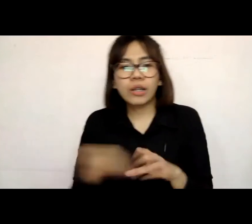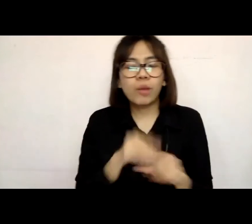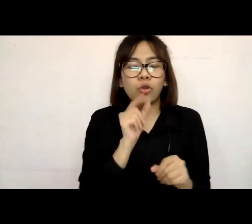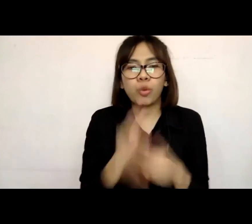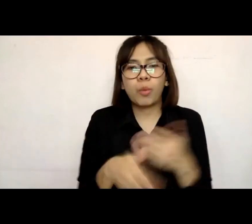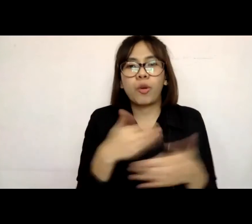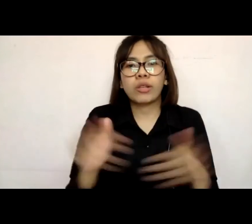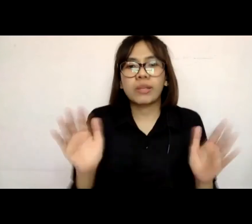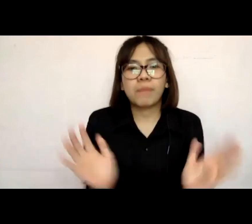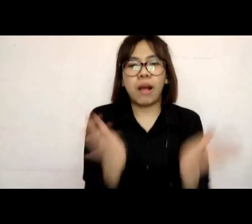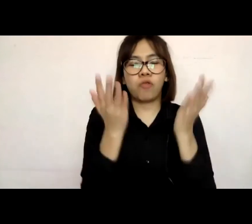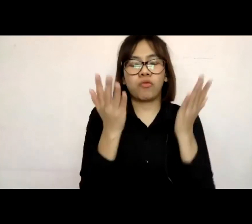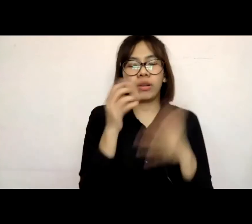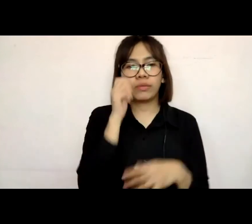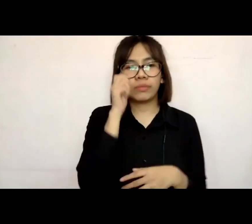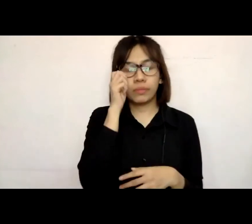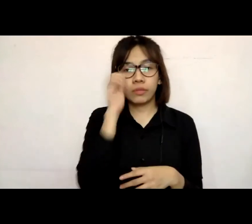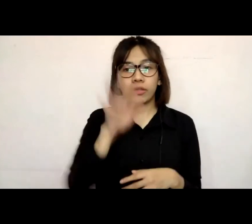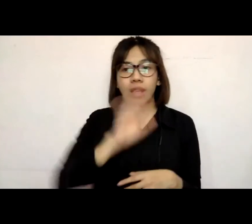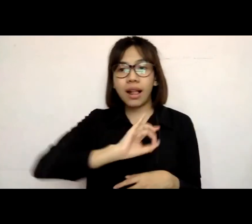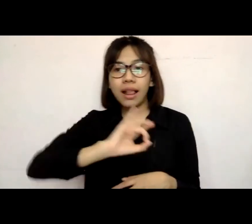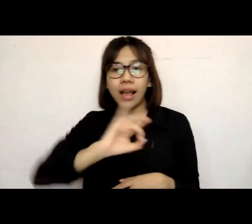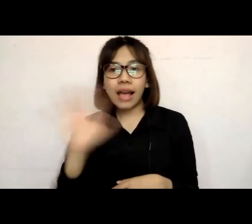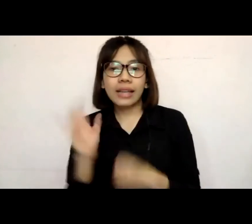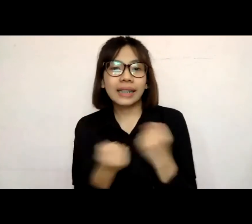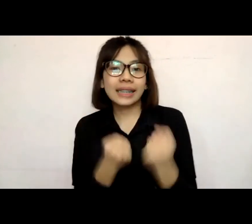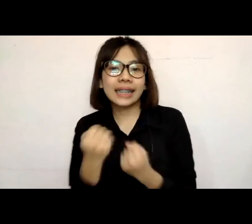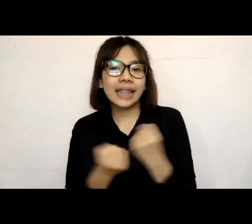ini sudah terwujud